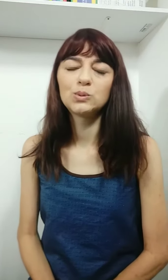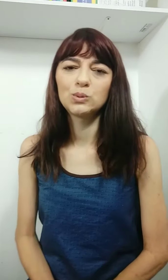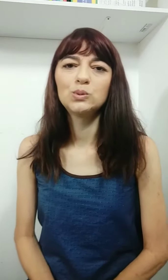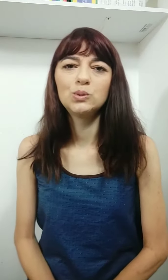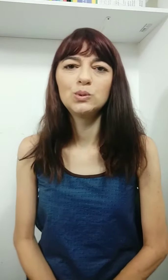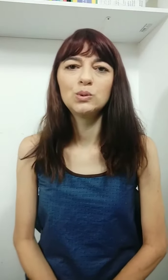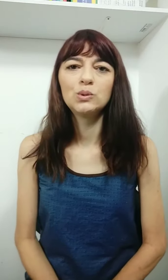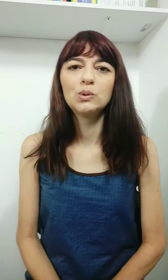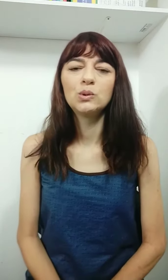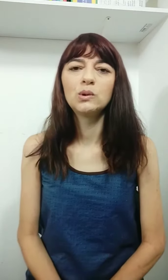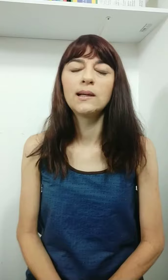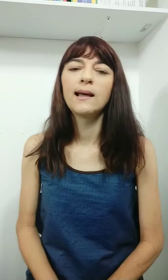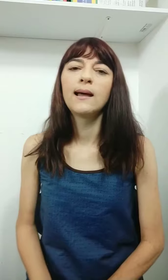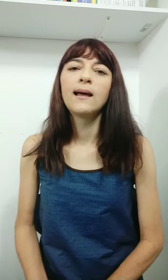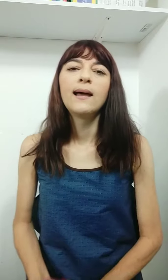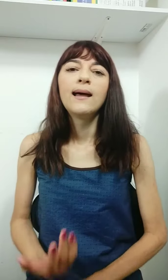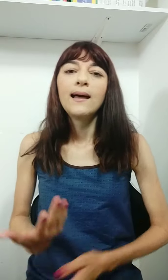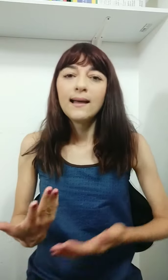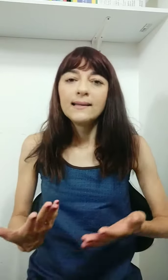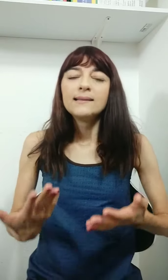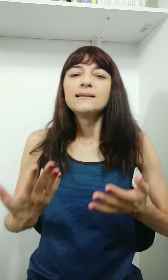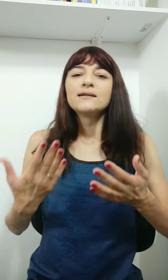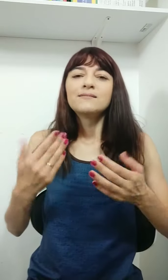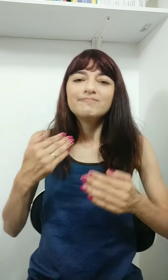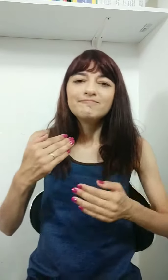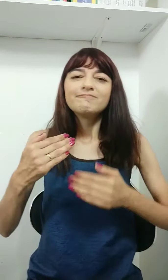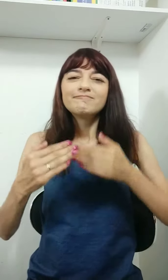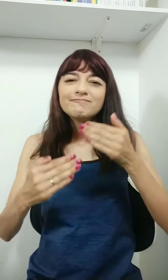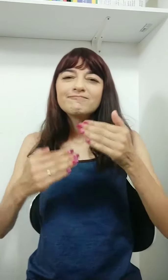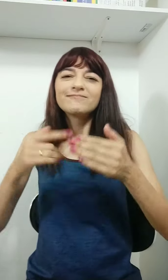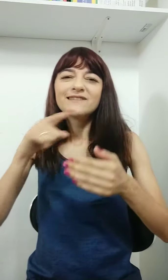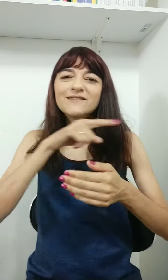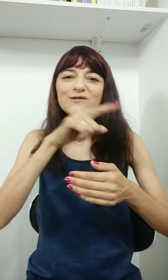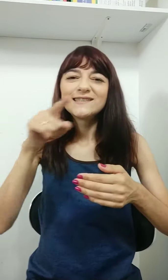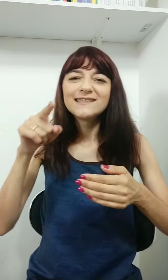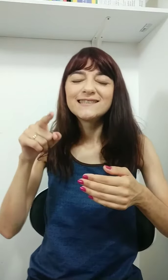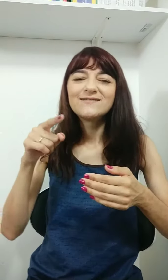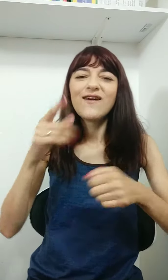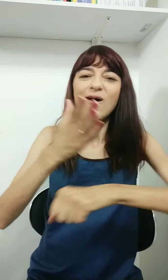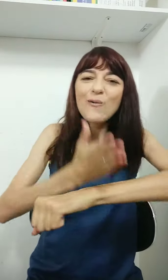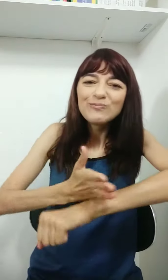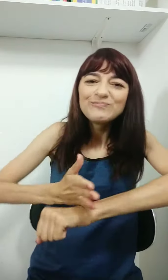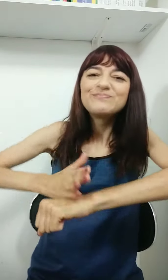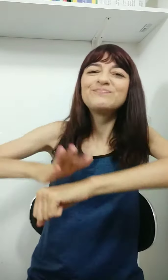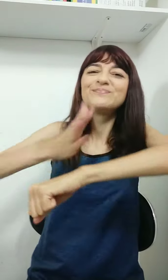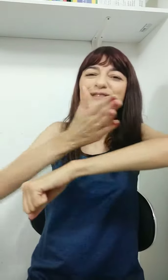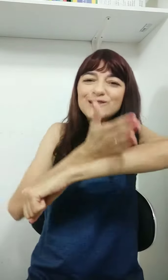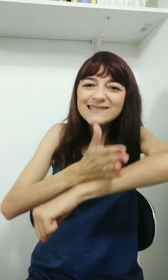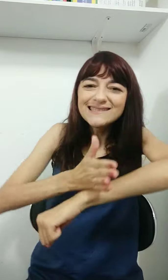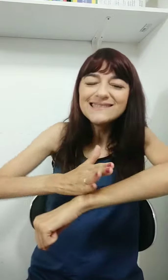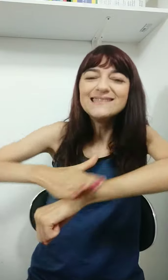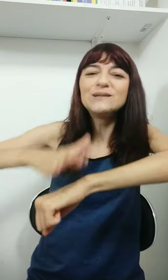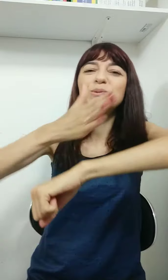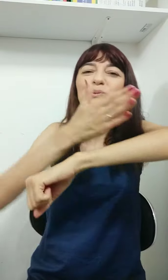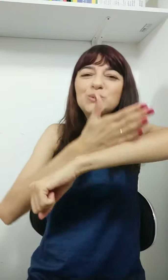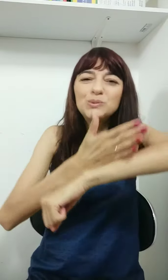Vejam que a minha expressão facial muda, é diferente a minha expressão. Então, aos poucos, com o tempo, vocês vão praticando, vão